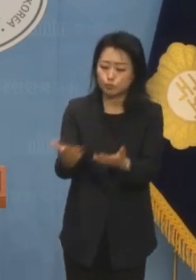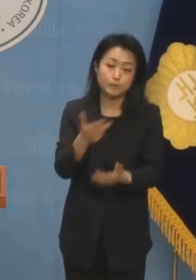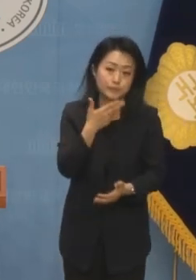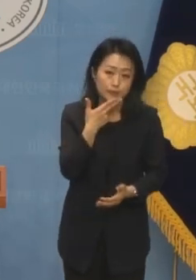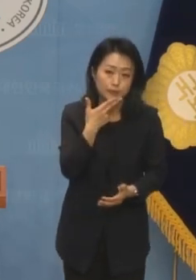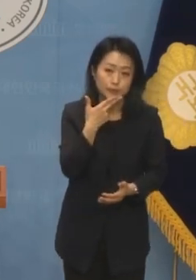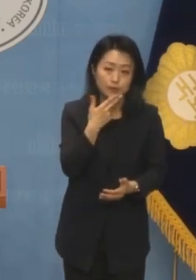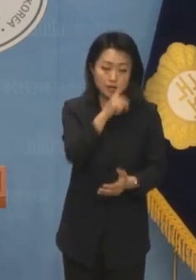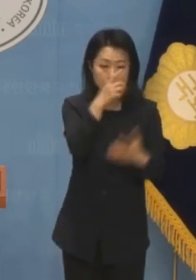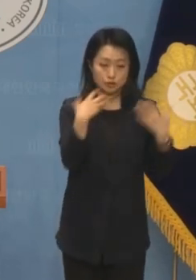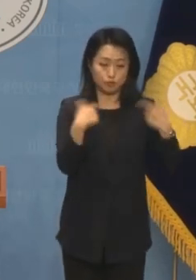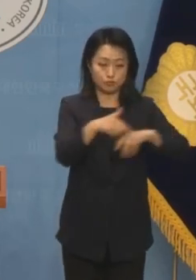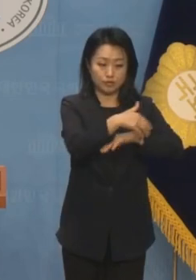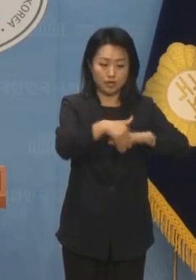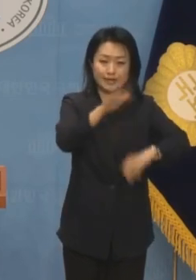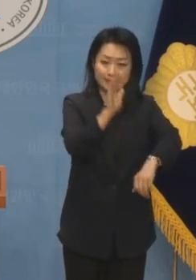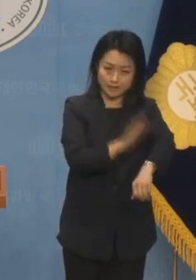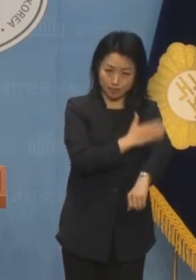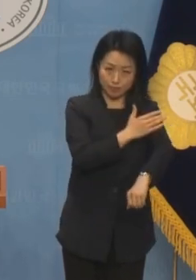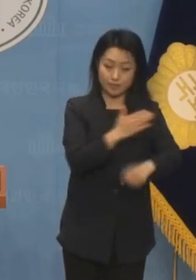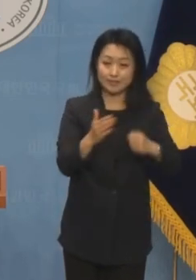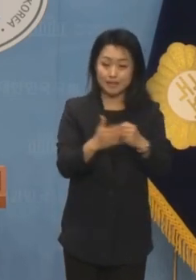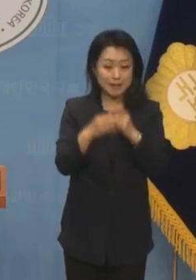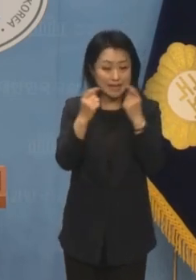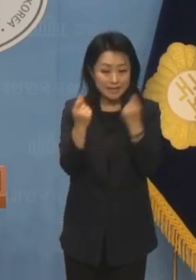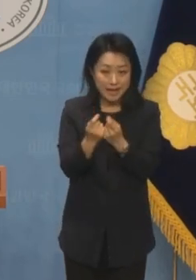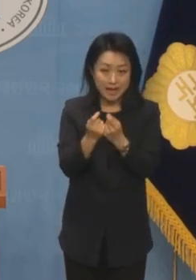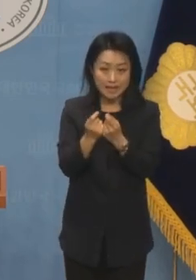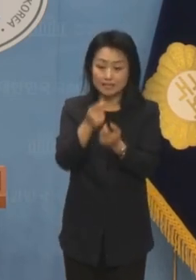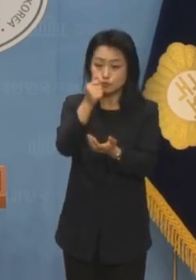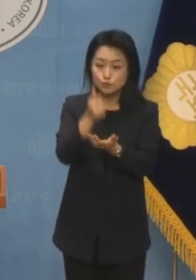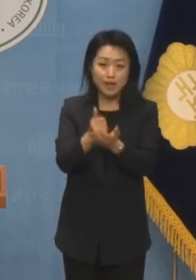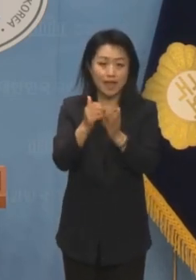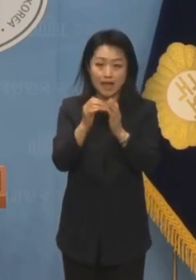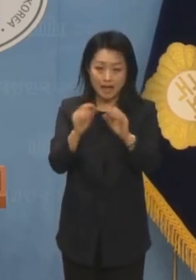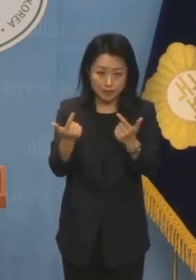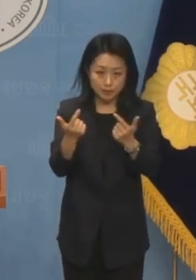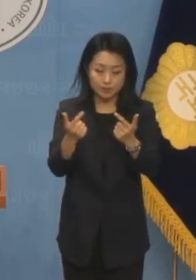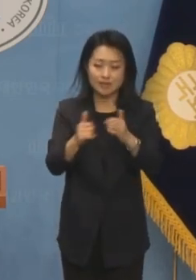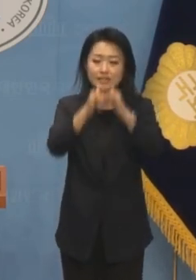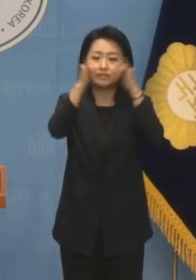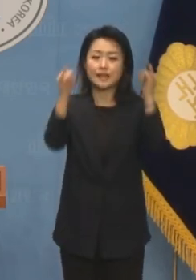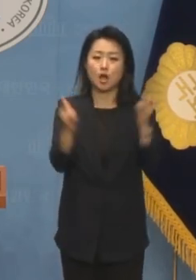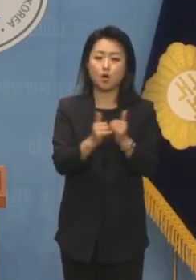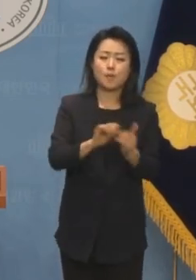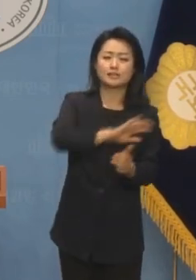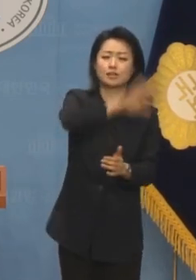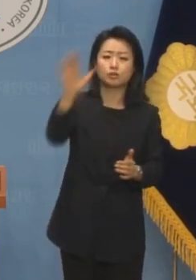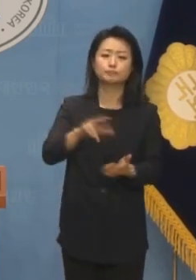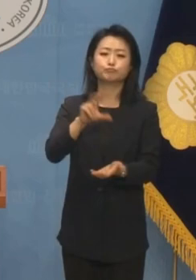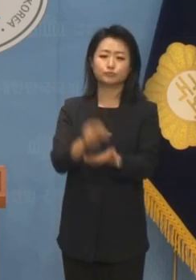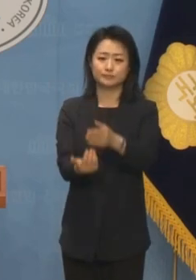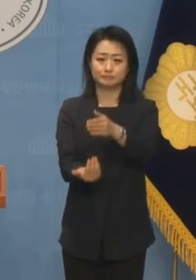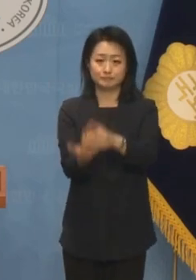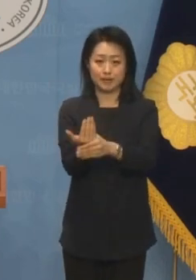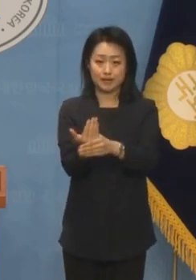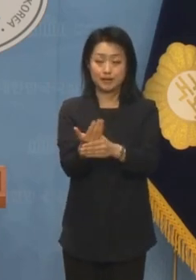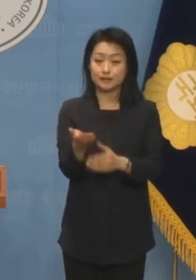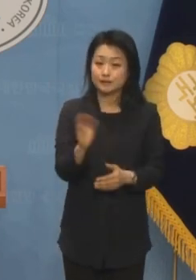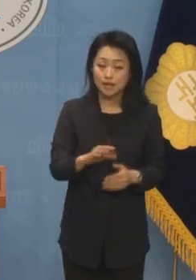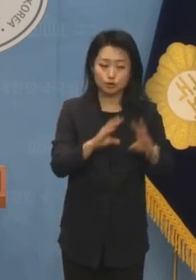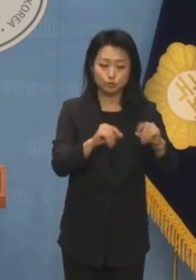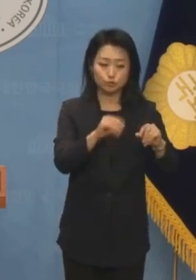책임으로 발생한 전세 사기는 개인의 범죄가 아닌 사회적 재난입니다. 그런데도 국토부